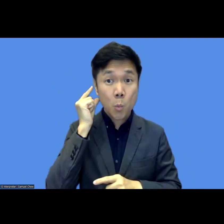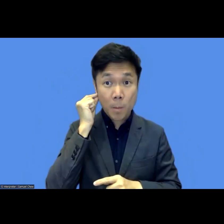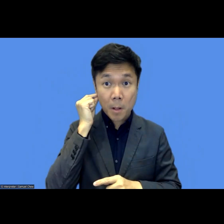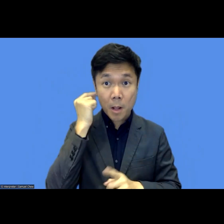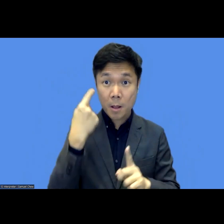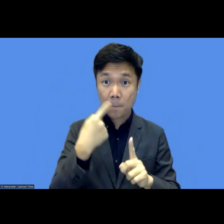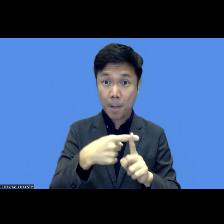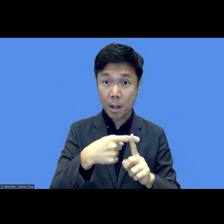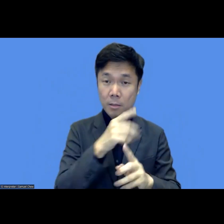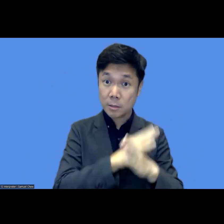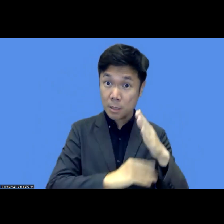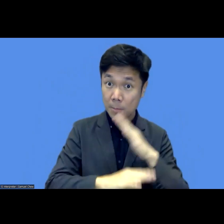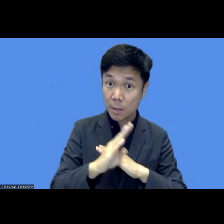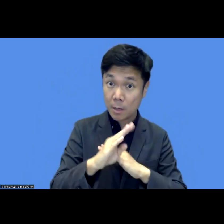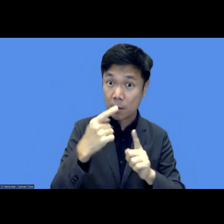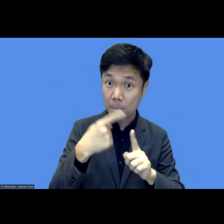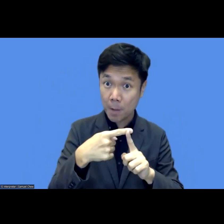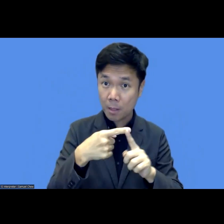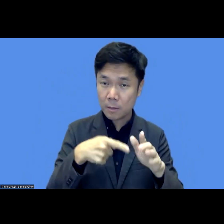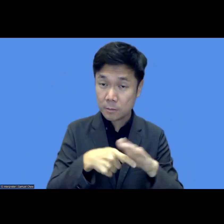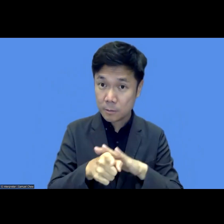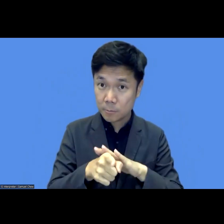Hemos hablado sobre la interseccionalidad.